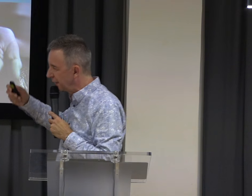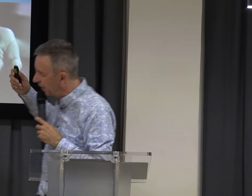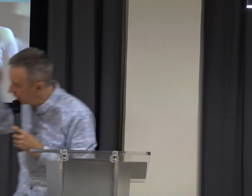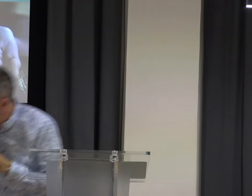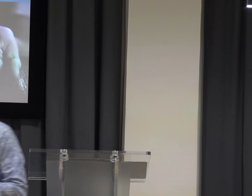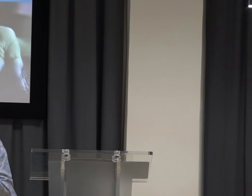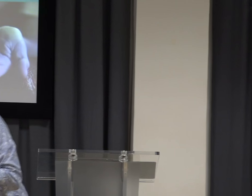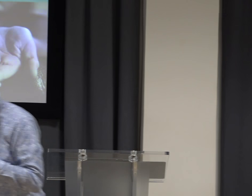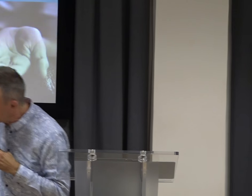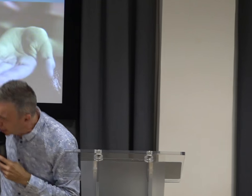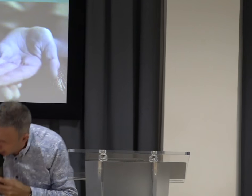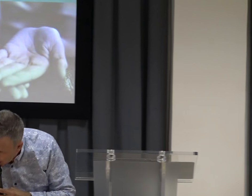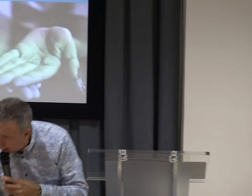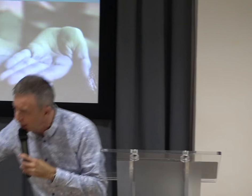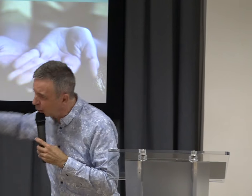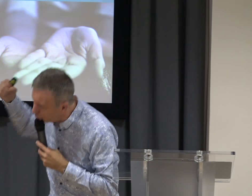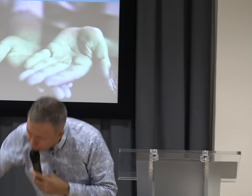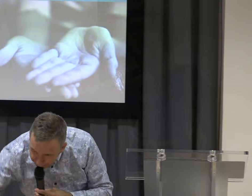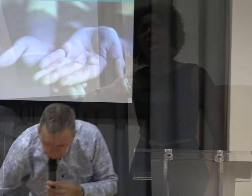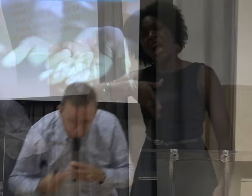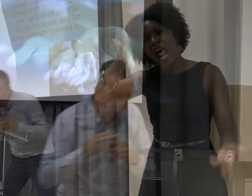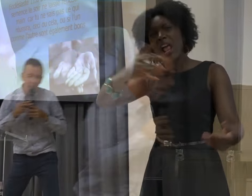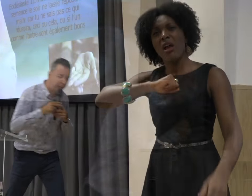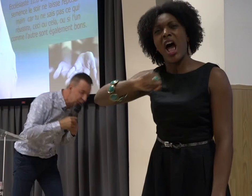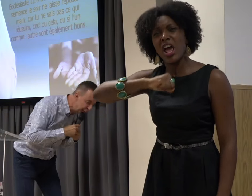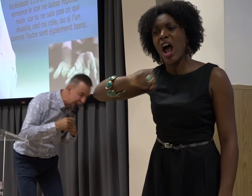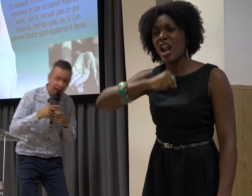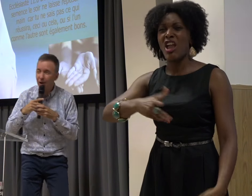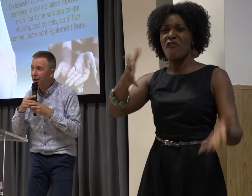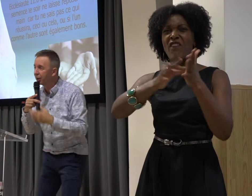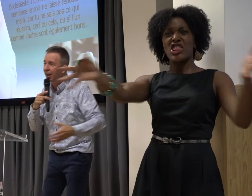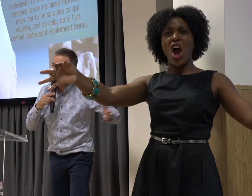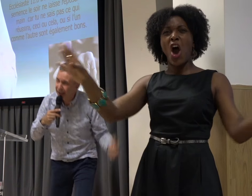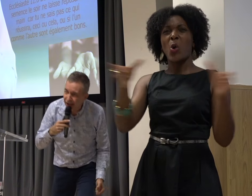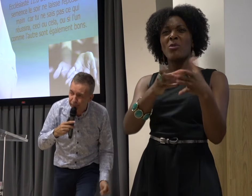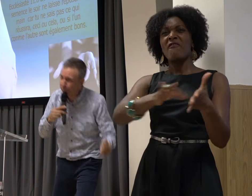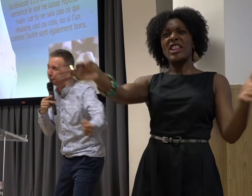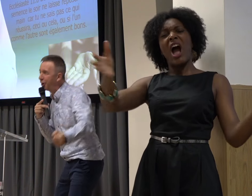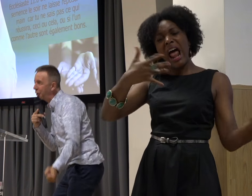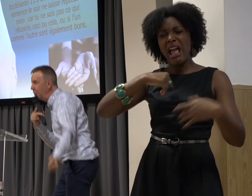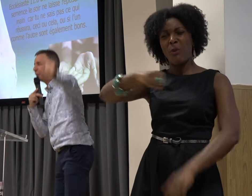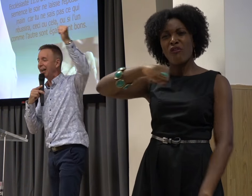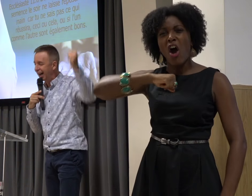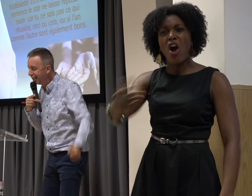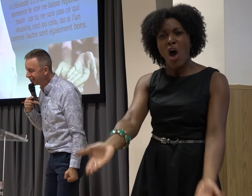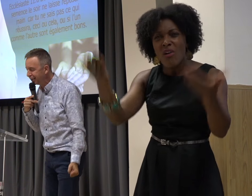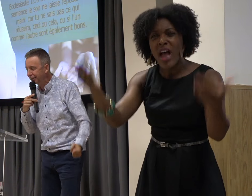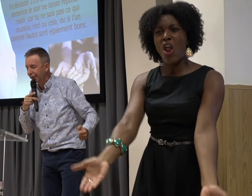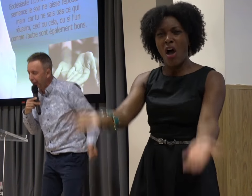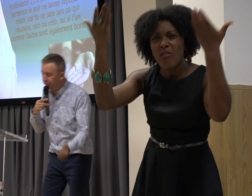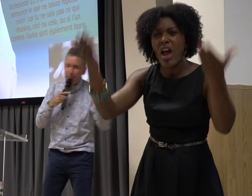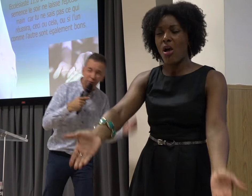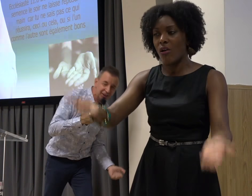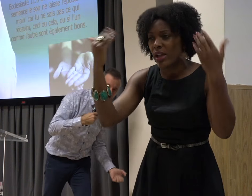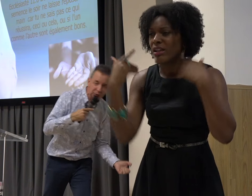train d'invectiver ces gars. « Allez les gars, remets-vous, bande de feignants, allez plus fort, levez, allez-y !»